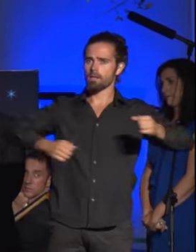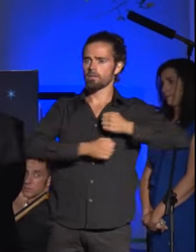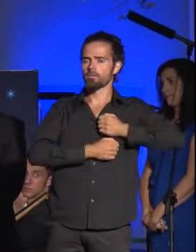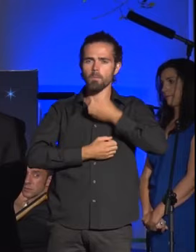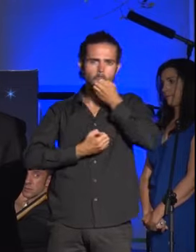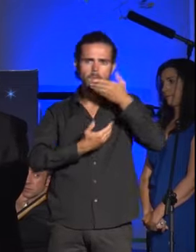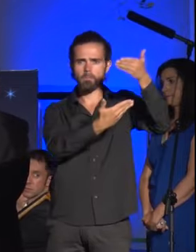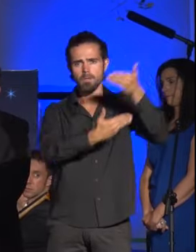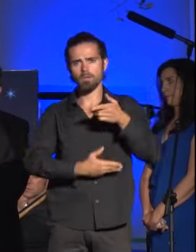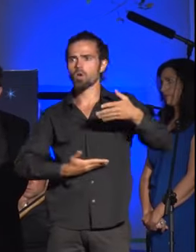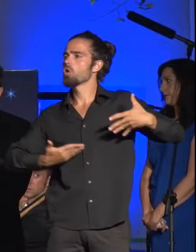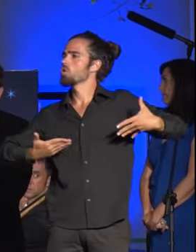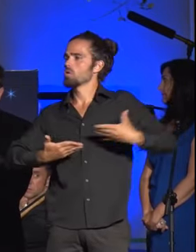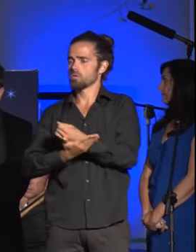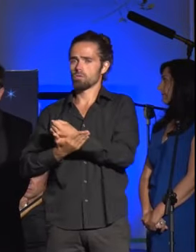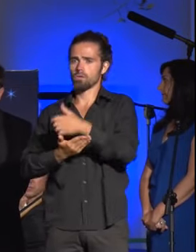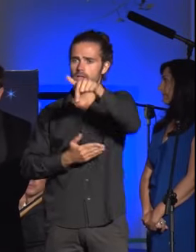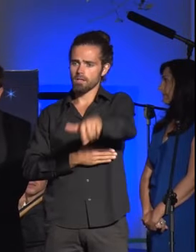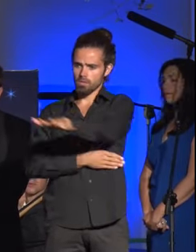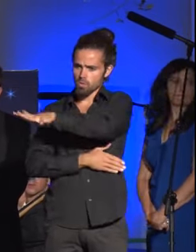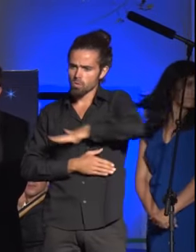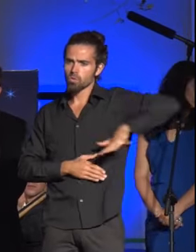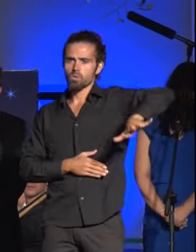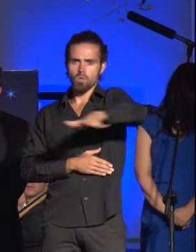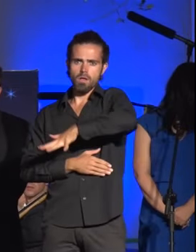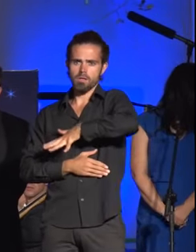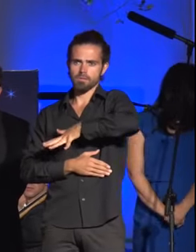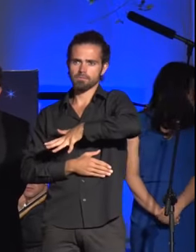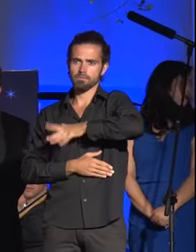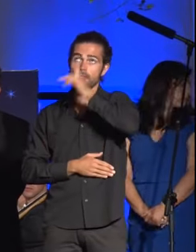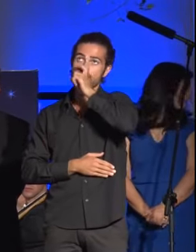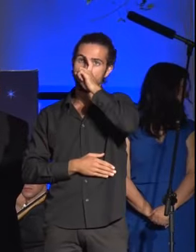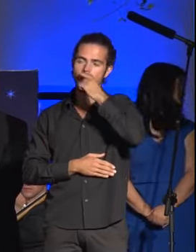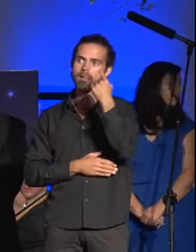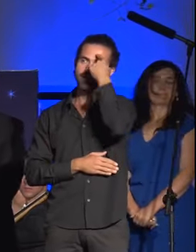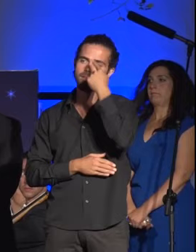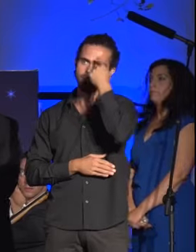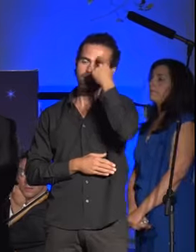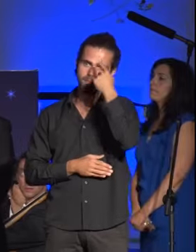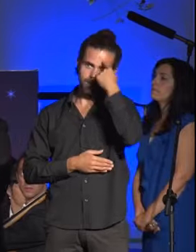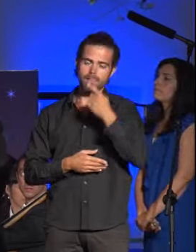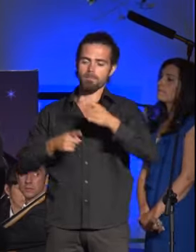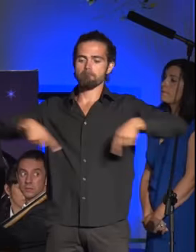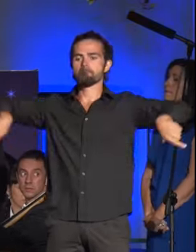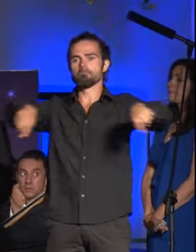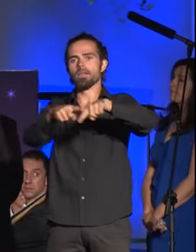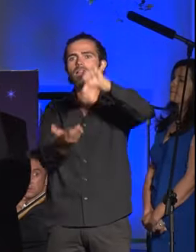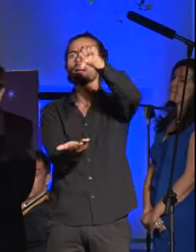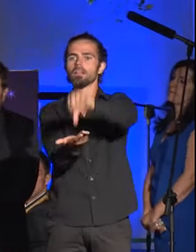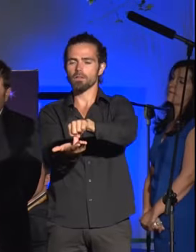Bienvenidos todos a este lugar tan entrañable en el corazón de nuestra ciudad, nuestra querida Plaza del